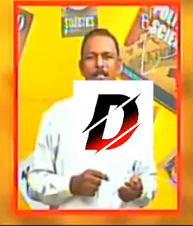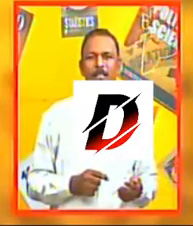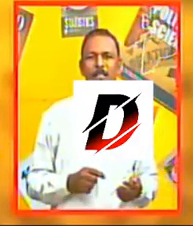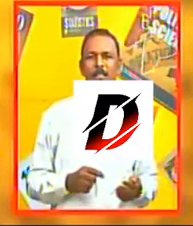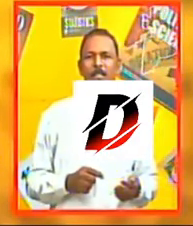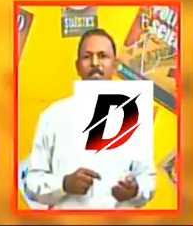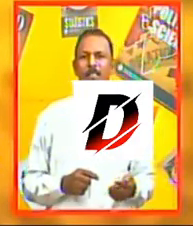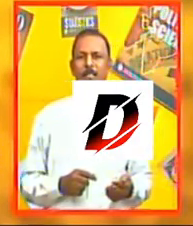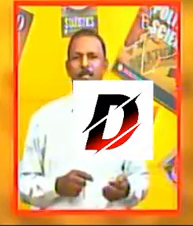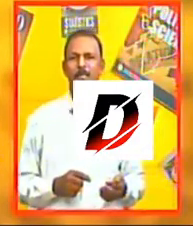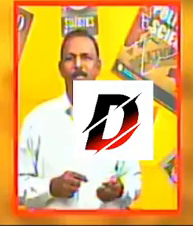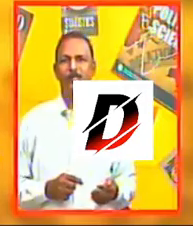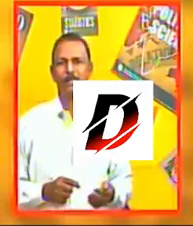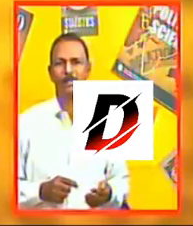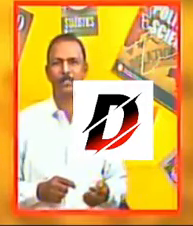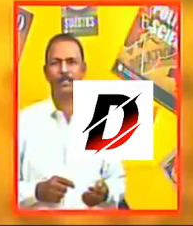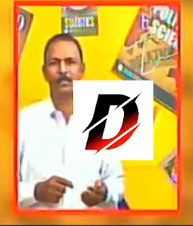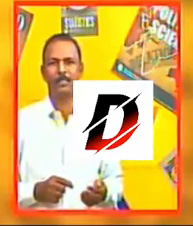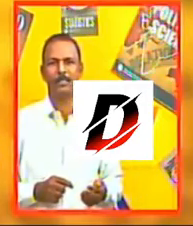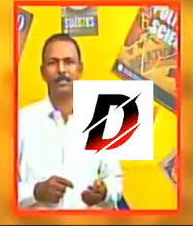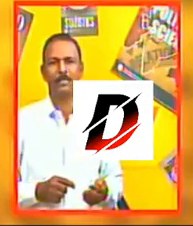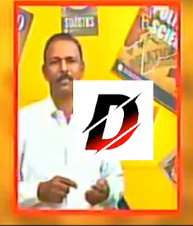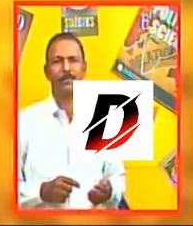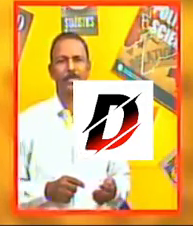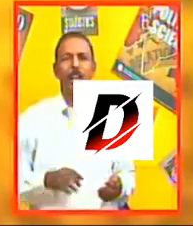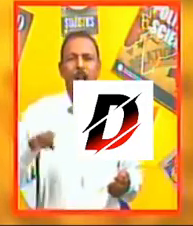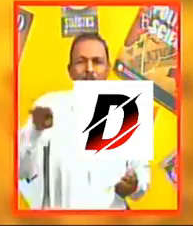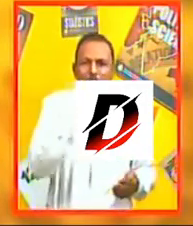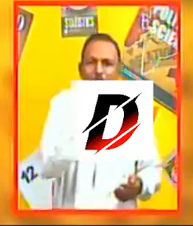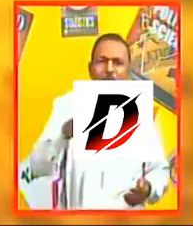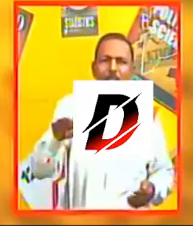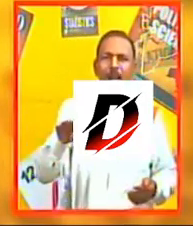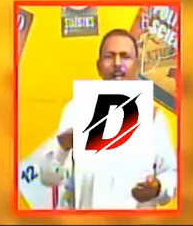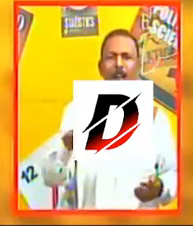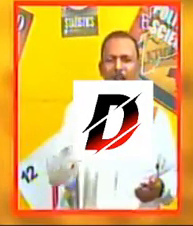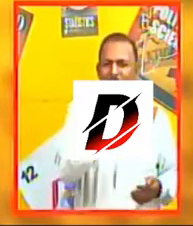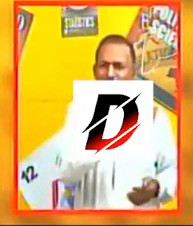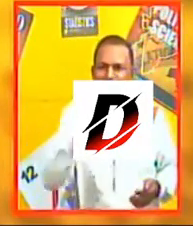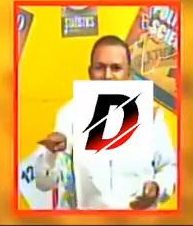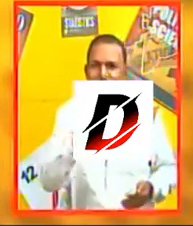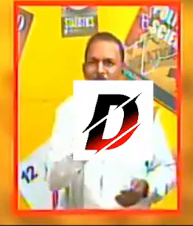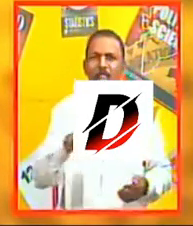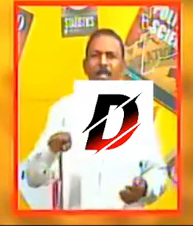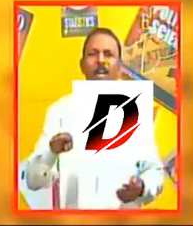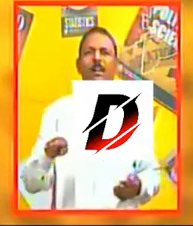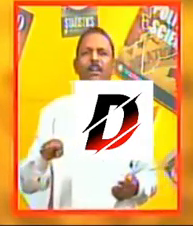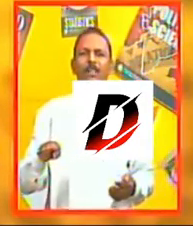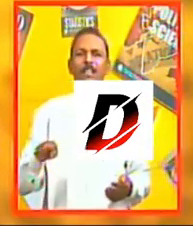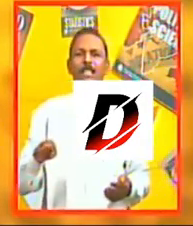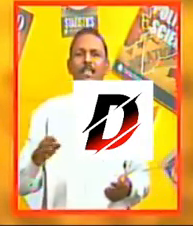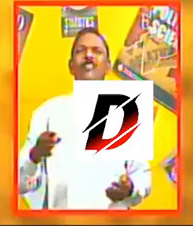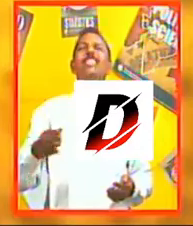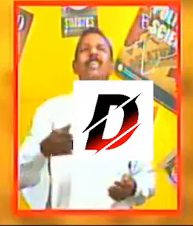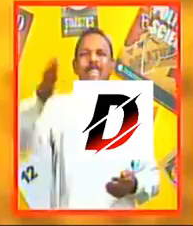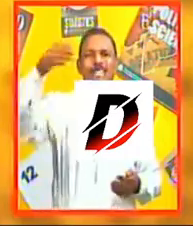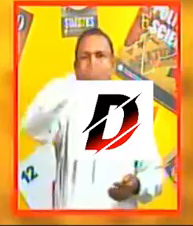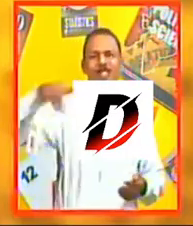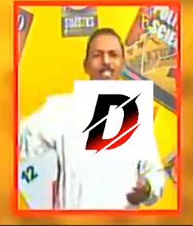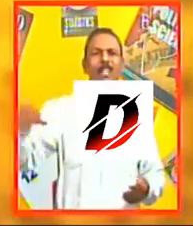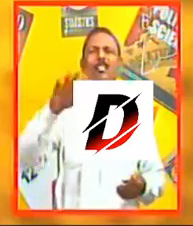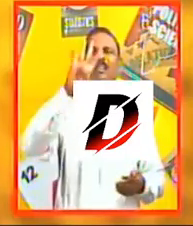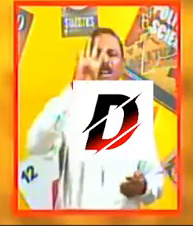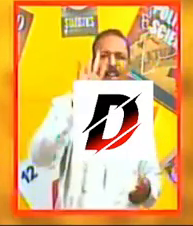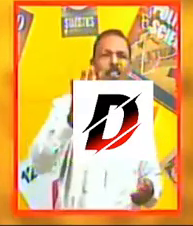அடிப்படையான திசைகள் 4, வடக்கு, கிழக்கு, தெற்கு, மேற்கு. இங்கே சொல்லுங்க பார்ப்போம்,